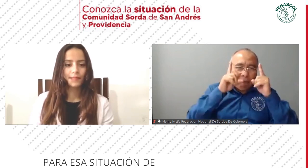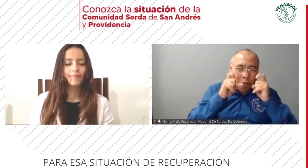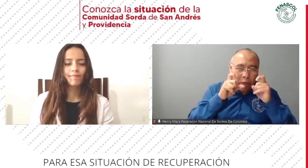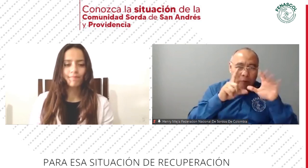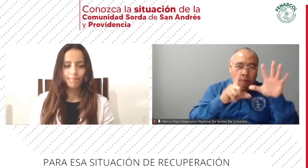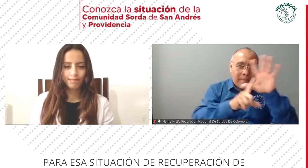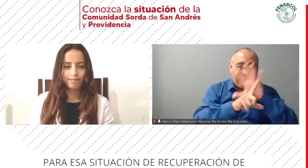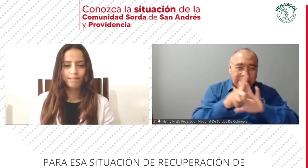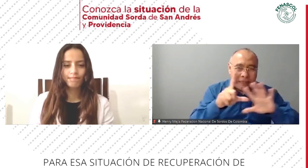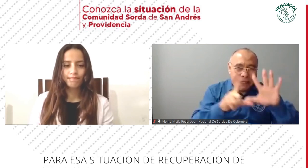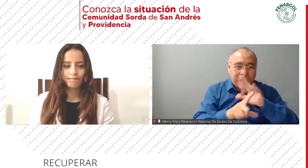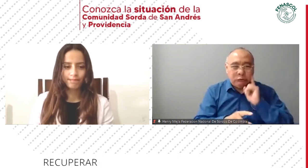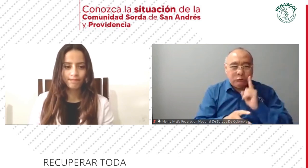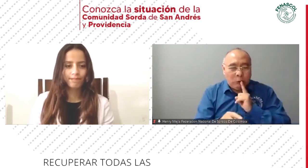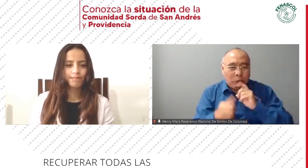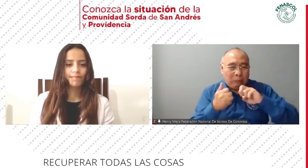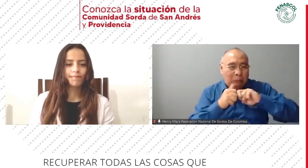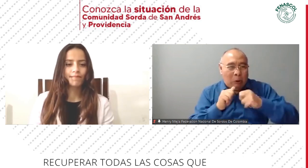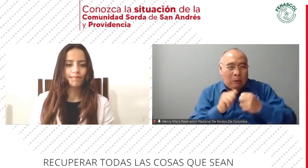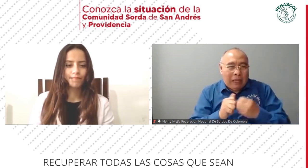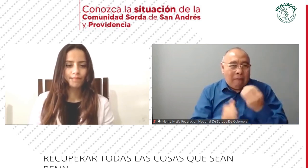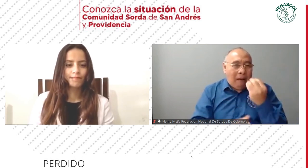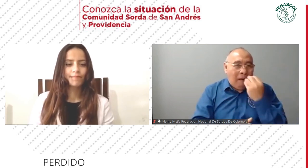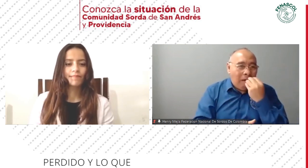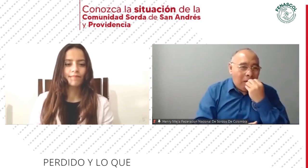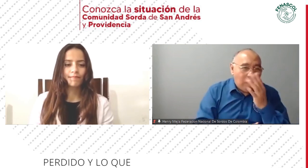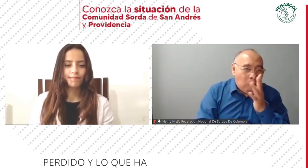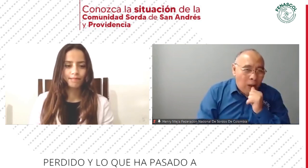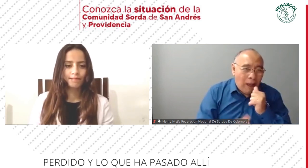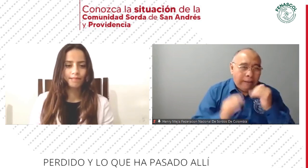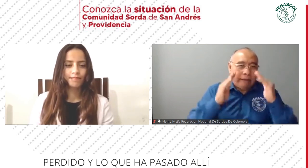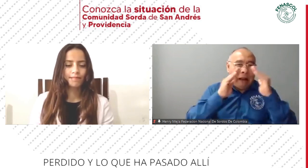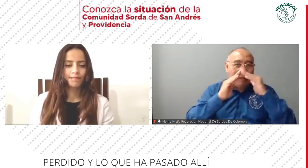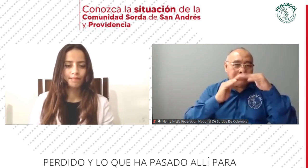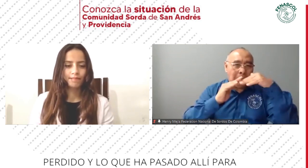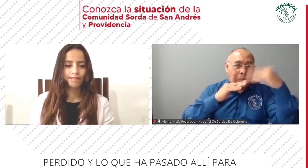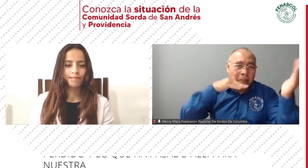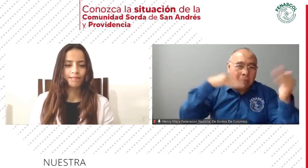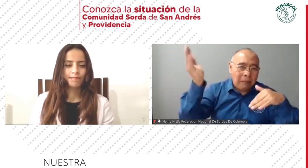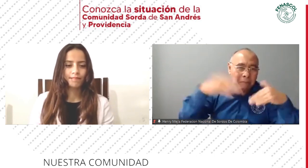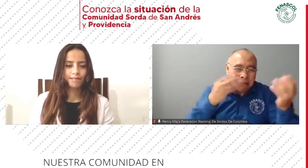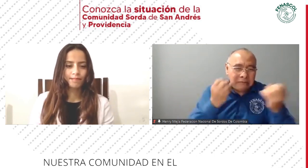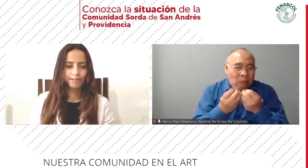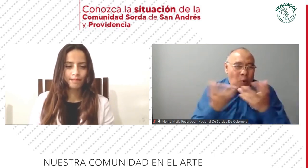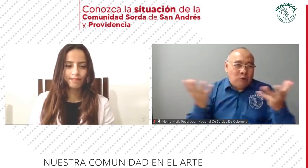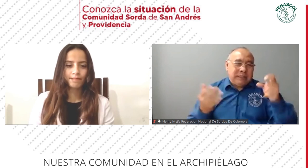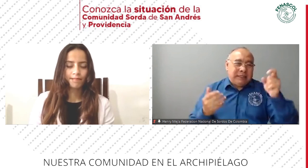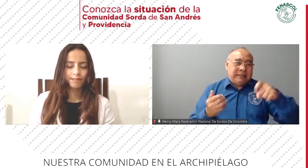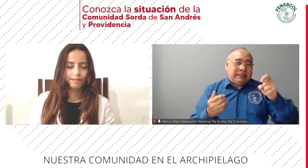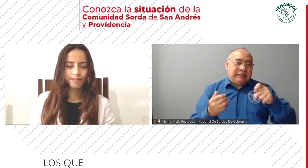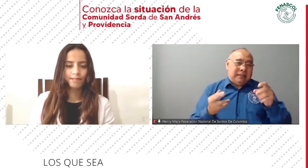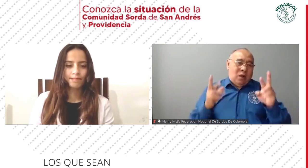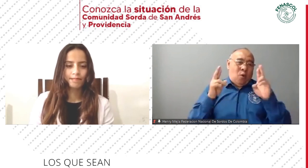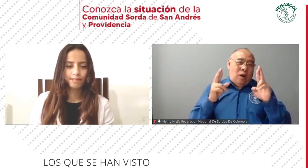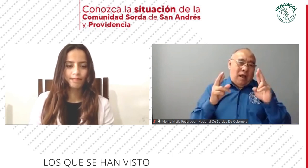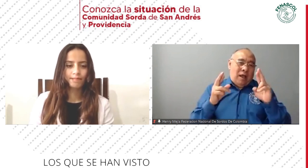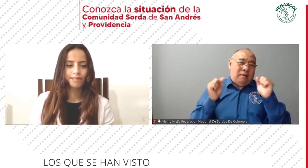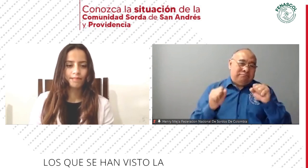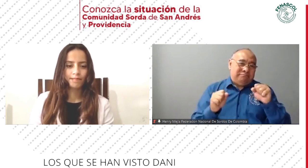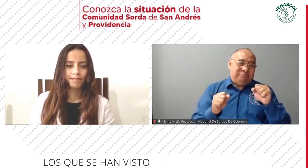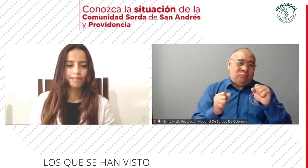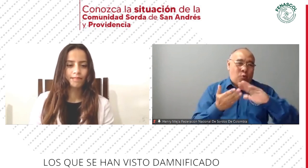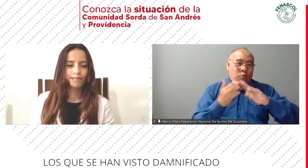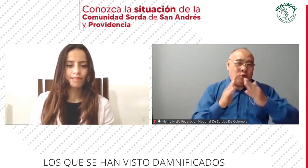de recuperar todas las cosas que se han perdido y lo que ha pasado allí para nuestra comunidad en el archipiélago los que se han visto